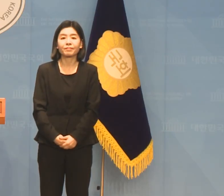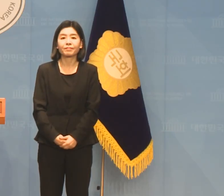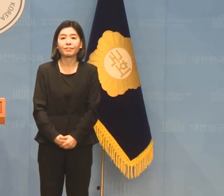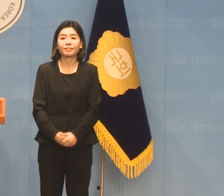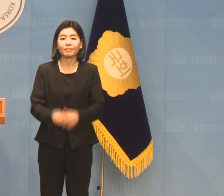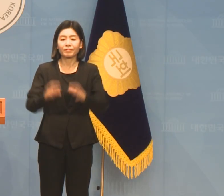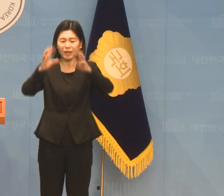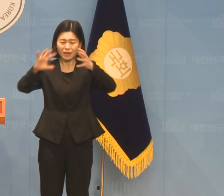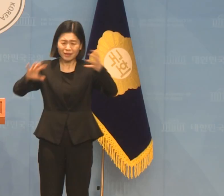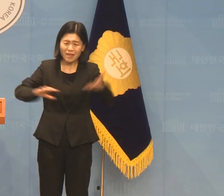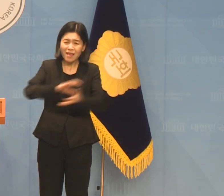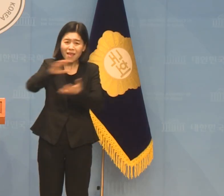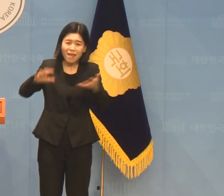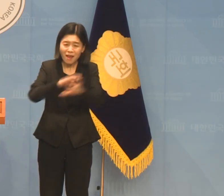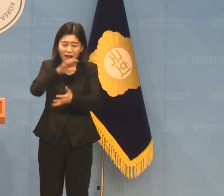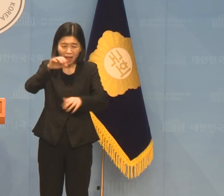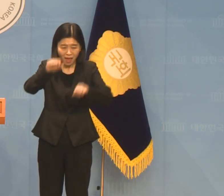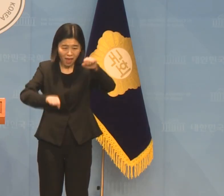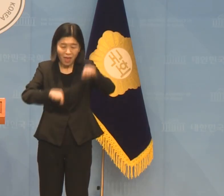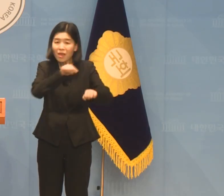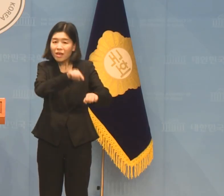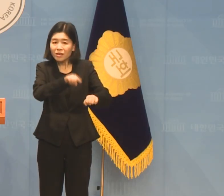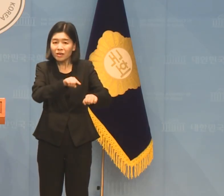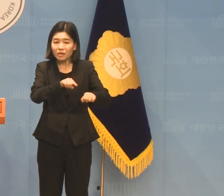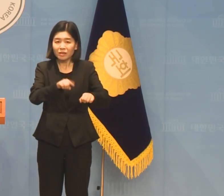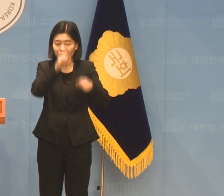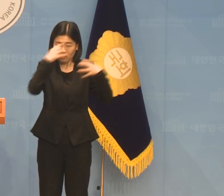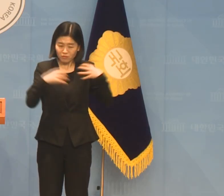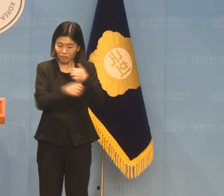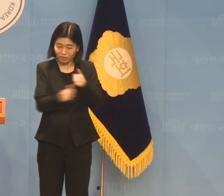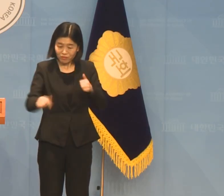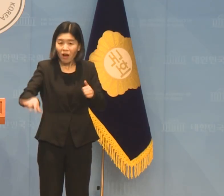내란 내각의 쿠데타적 행위가 도를 넘고 있습니다.